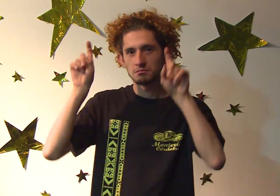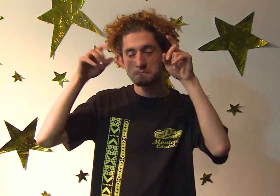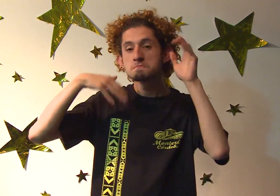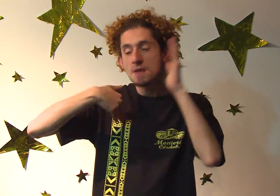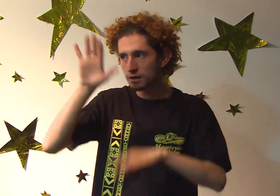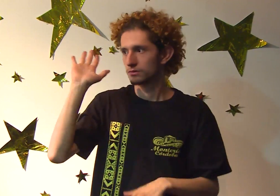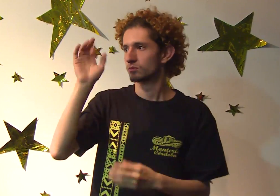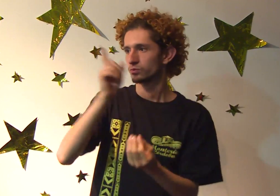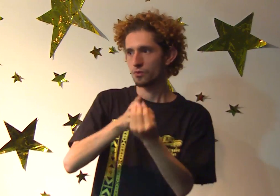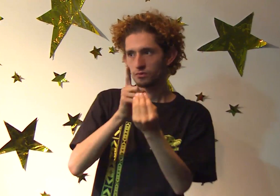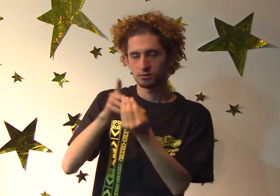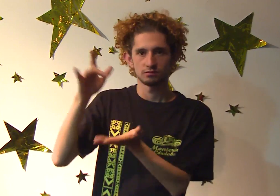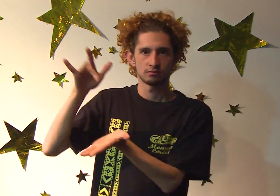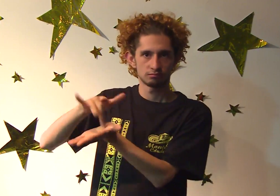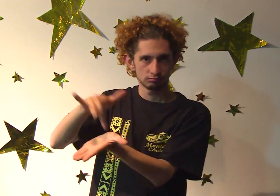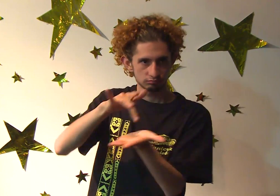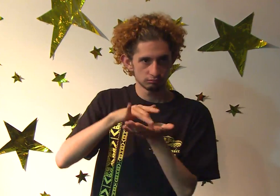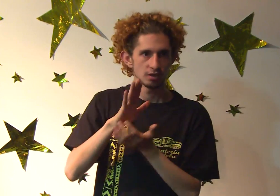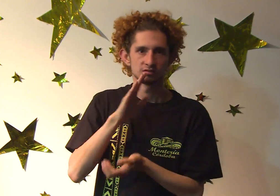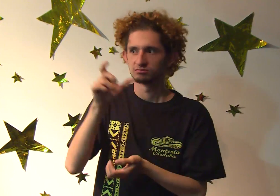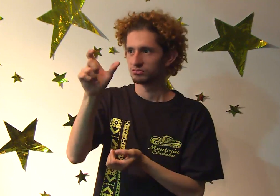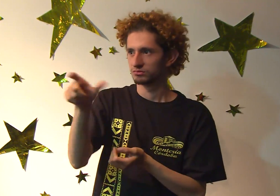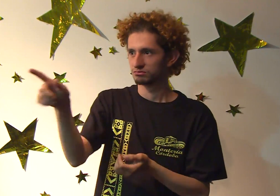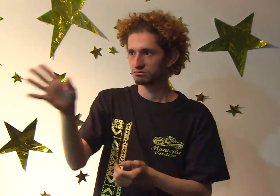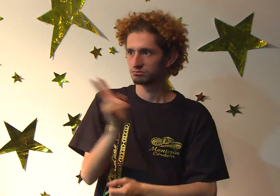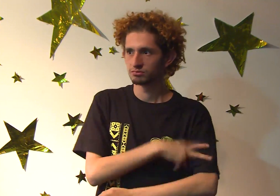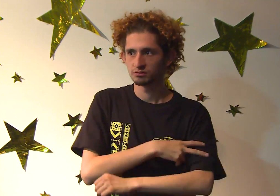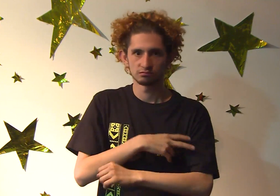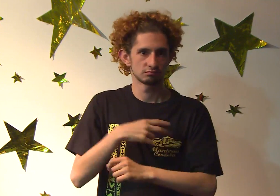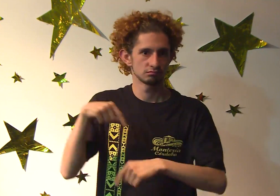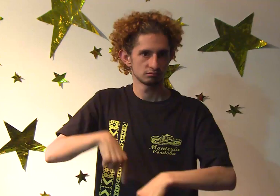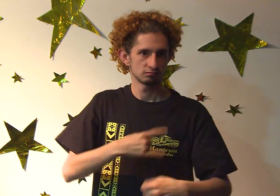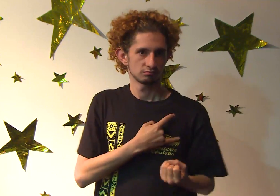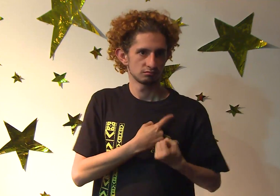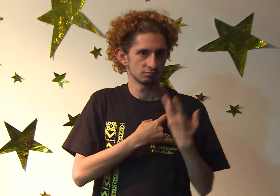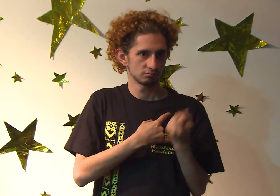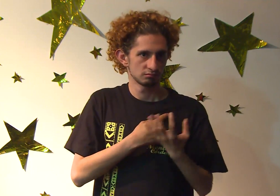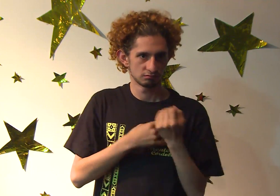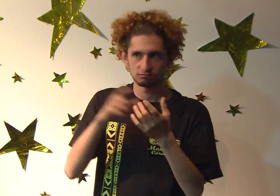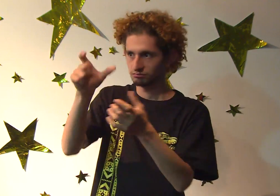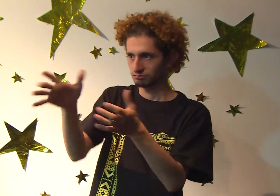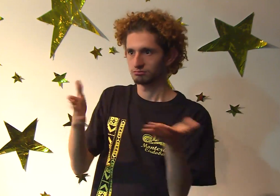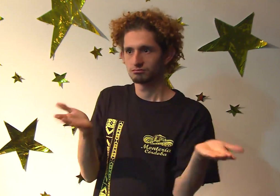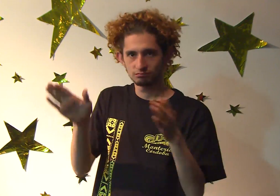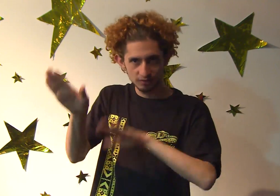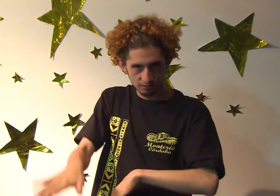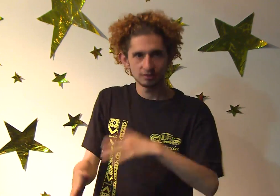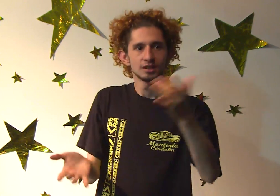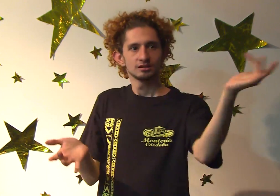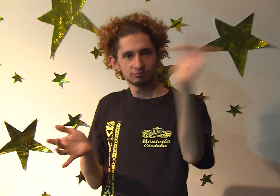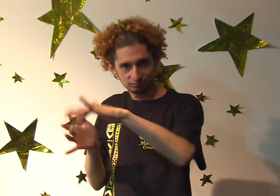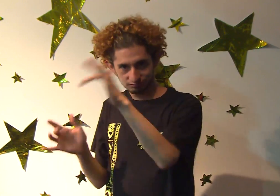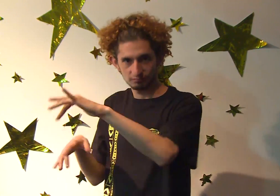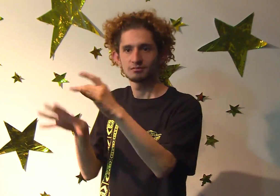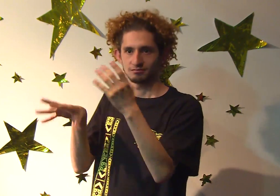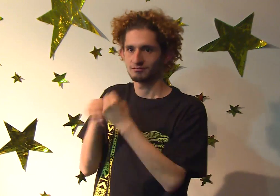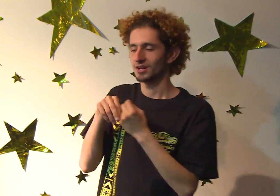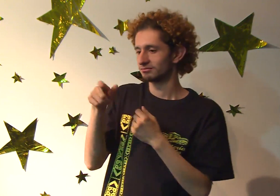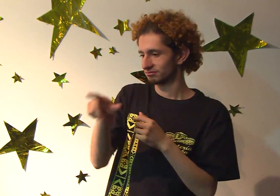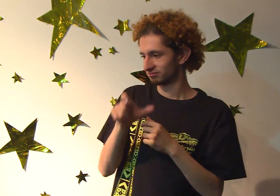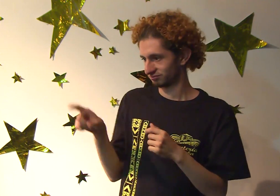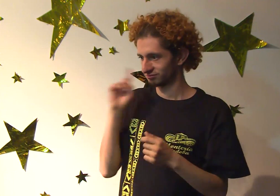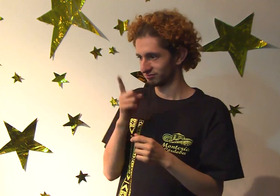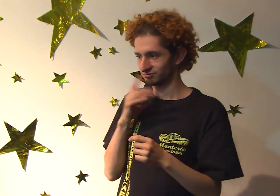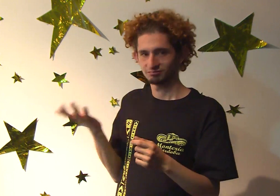Bueno, sobre el café pedagógico, quiero mencionar que estuvieron dos representantes estudiantiles hablando del